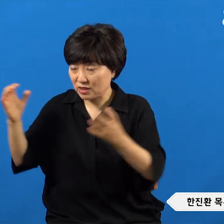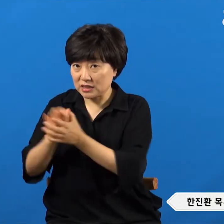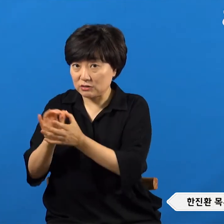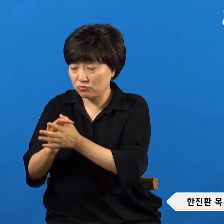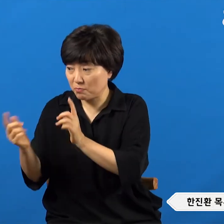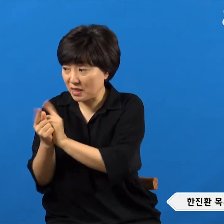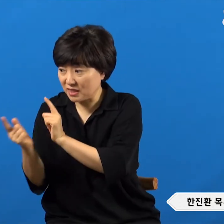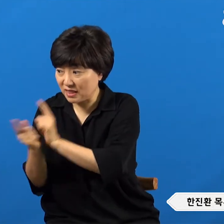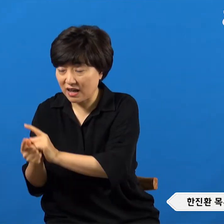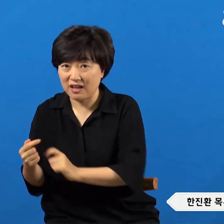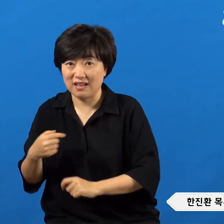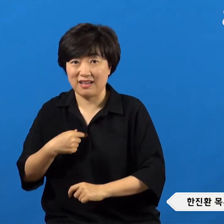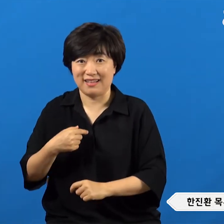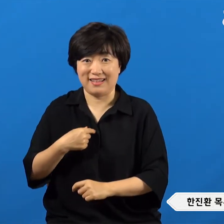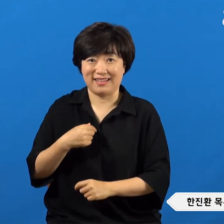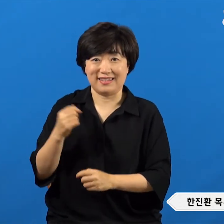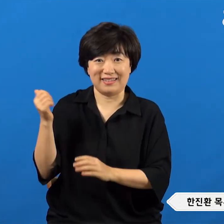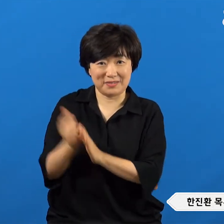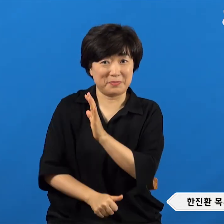사람이지요.